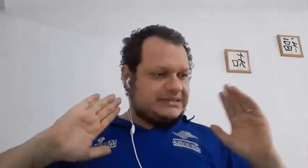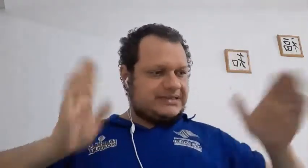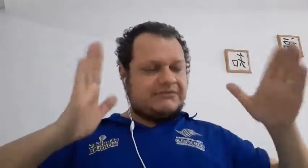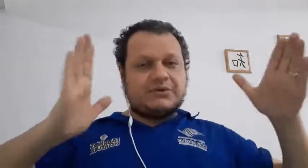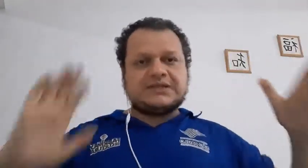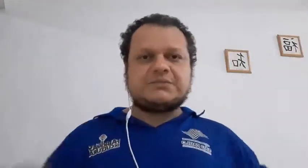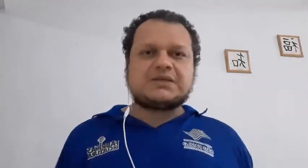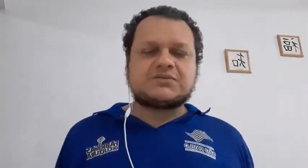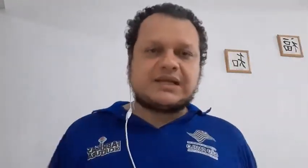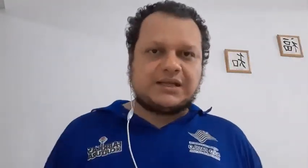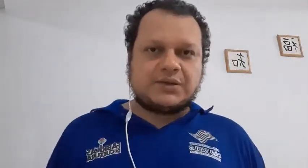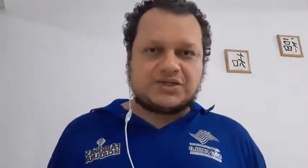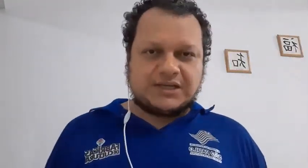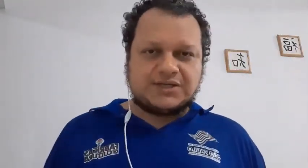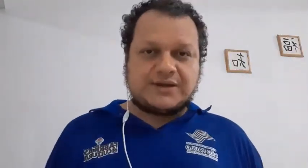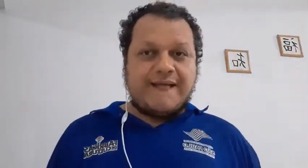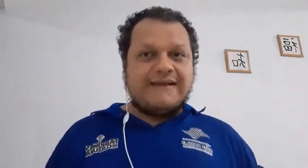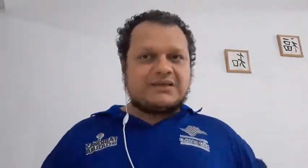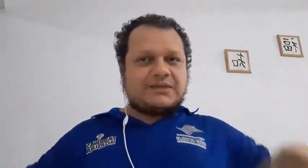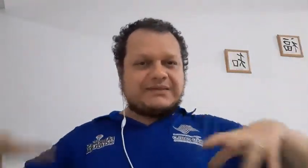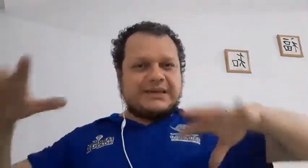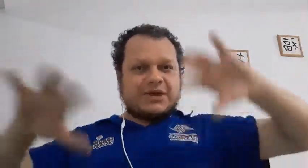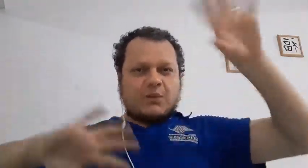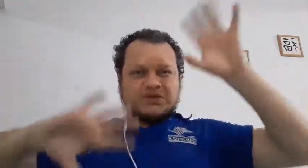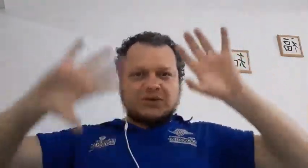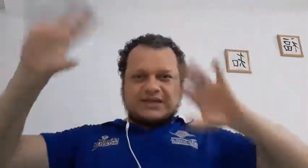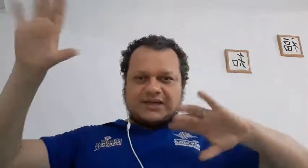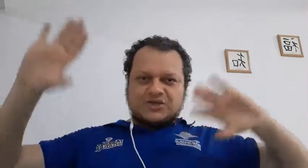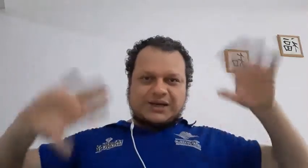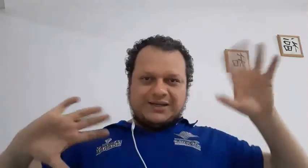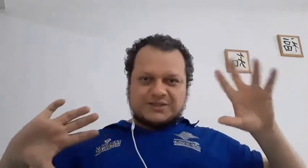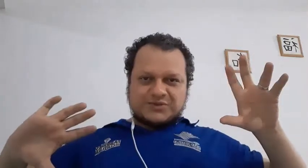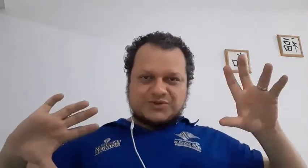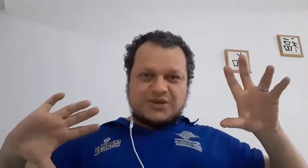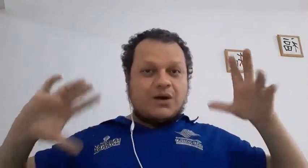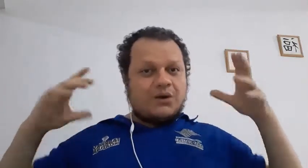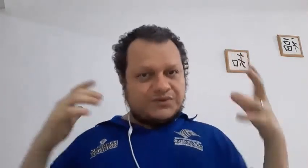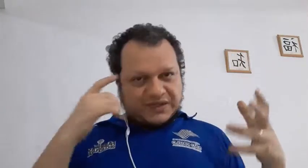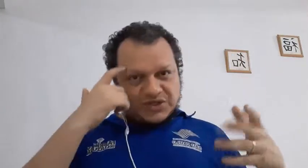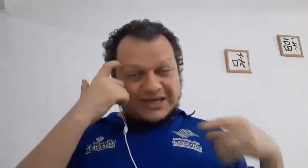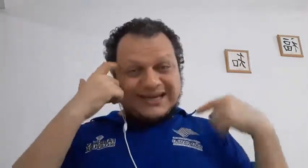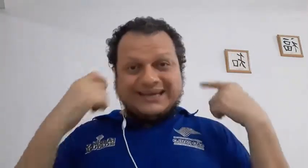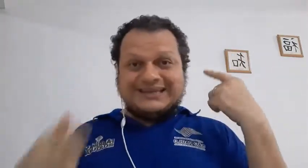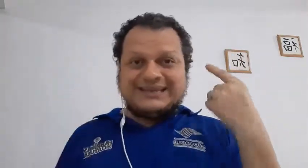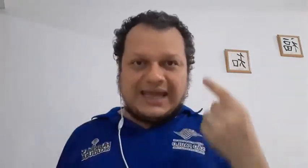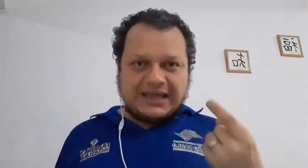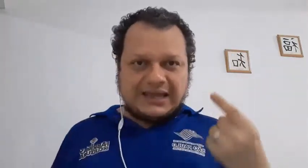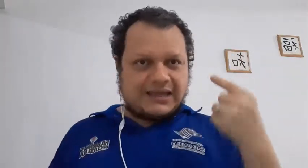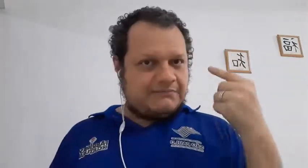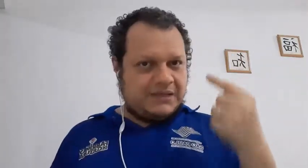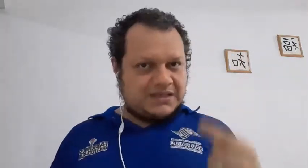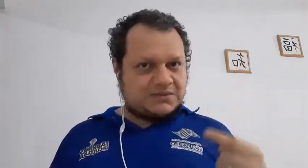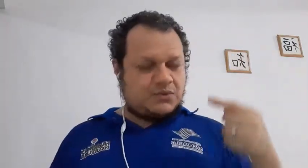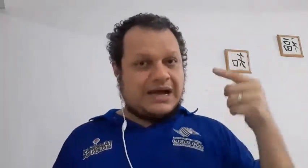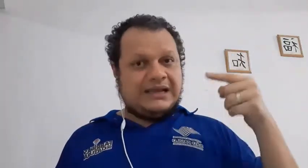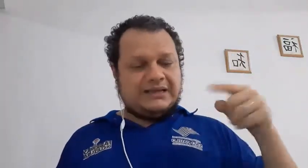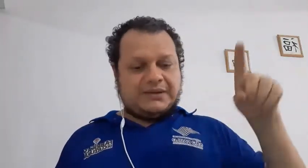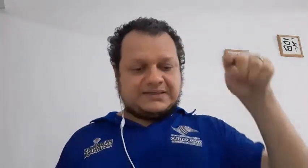passavam eles mesmos a língua adiante. Então, você percebe que começou a ter regionalismos? Ou seja, nem mesmo a Libras que